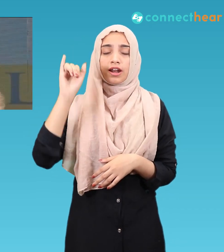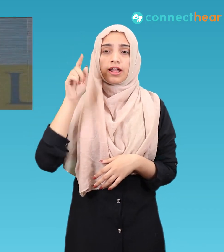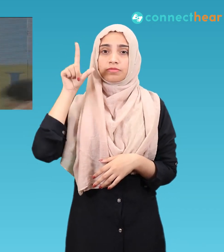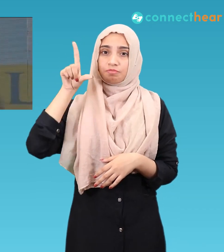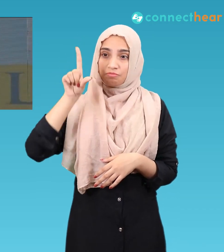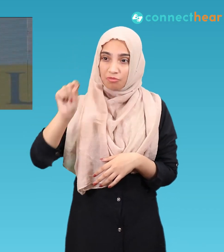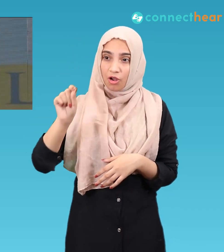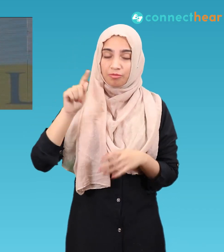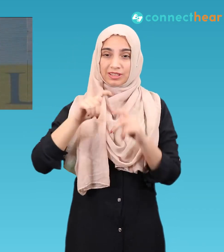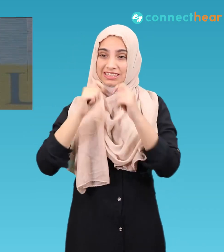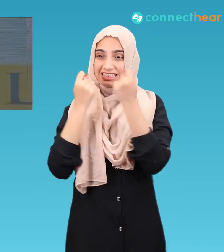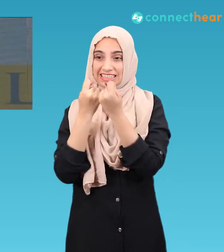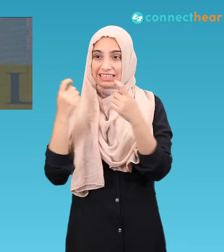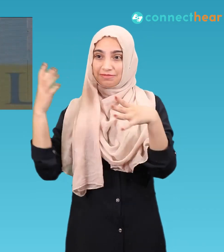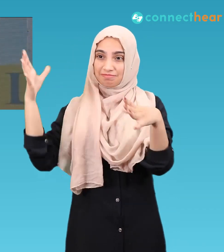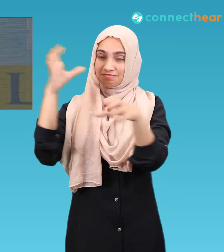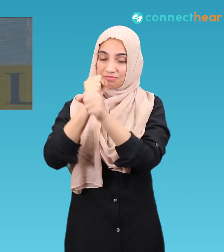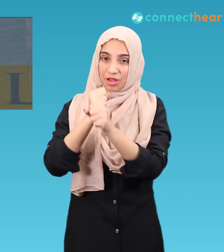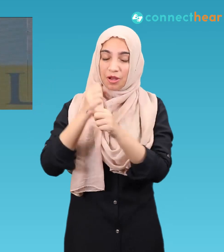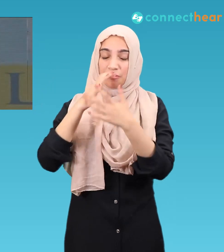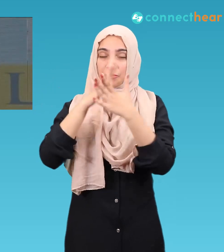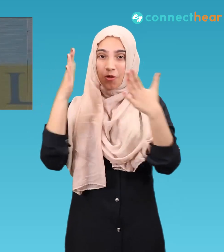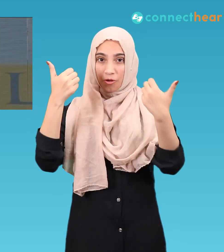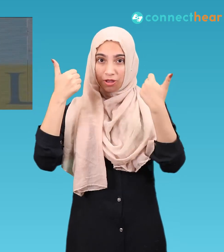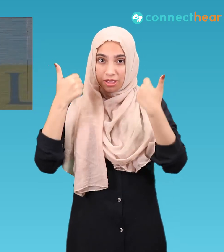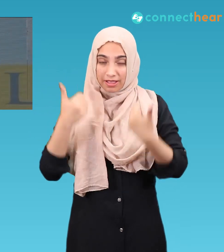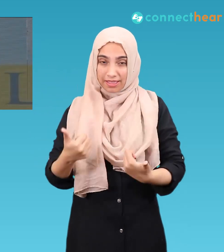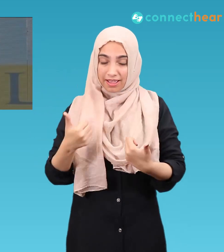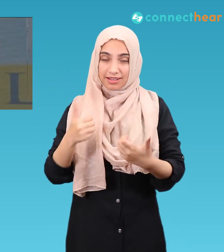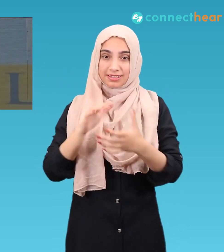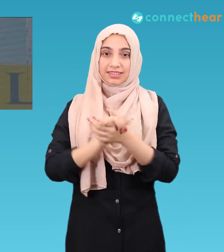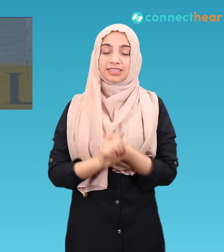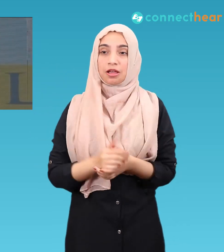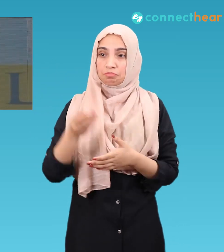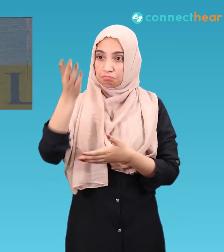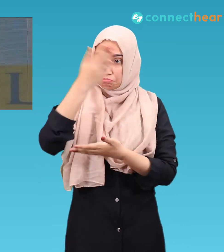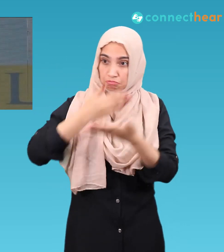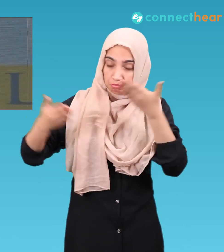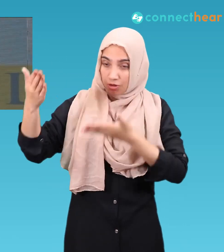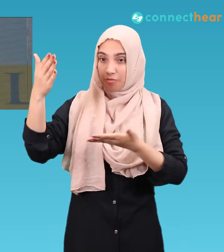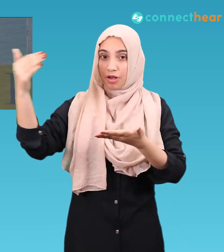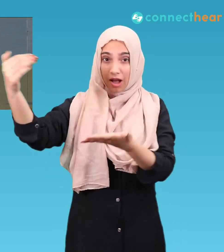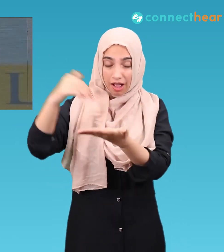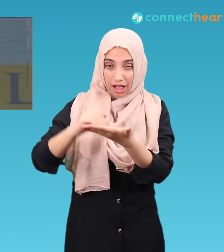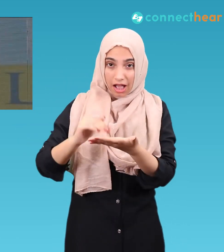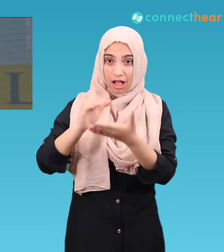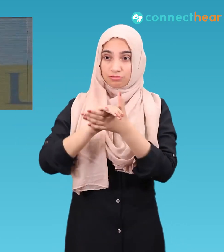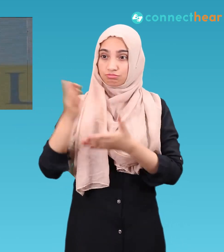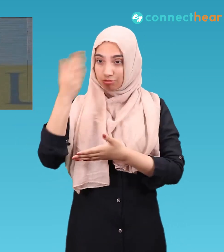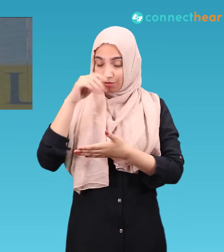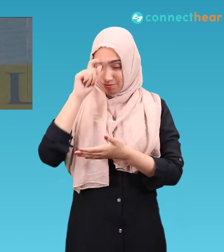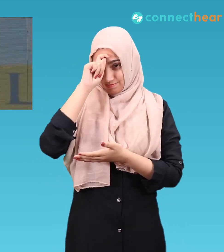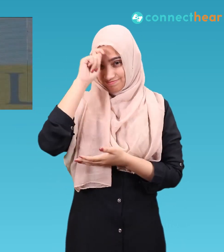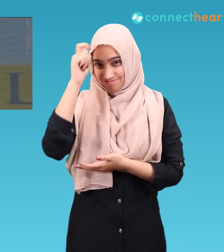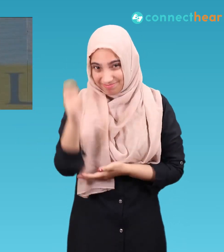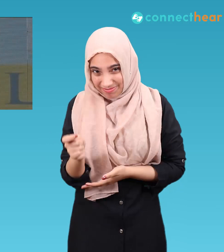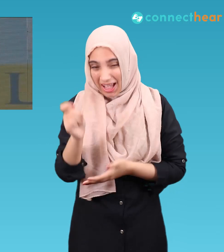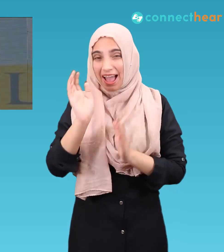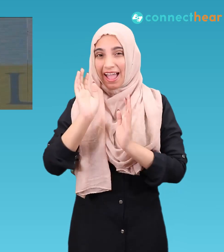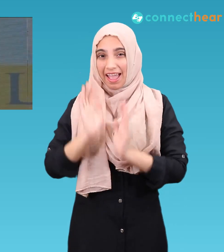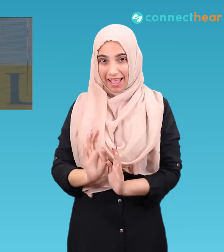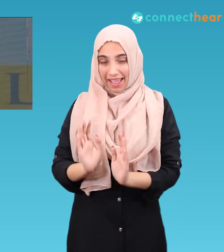जो पोपलज़ई साहब नहीं है आज, उनको आपकी सारी टीम को आज खराज तहसीन पेश करता